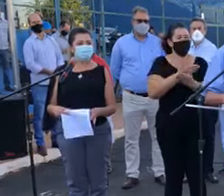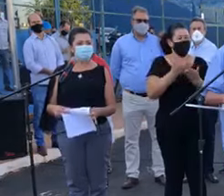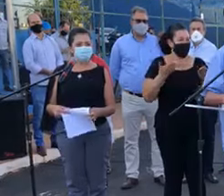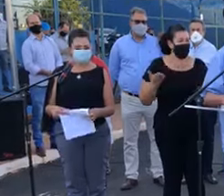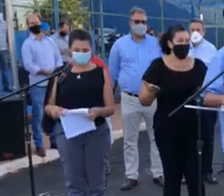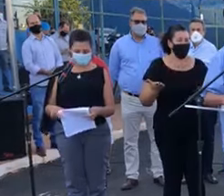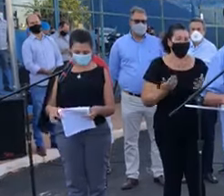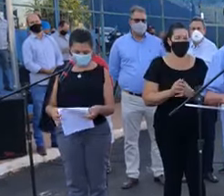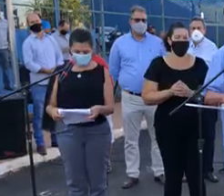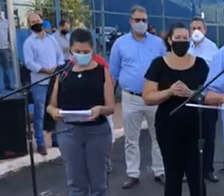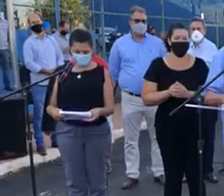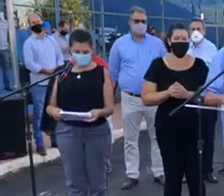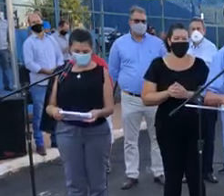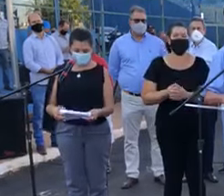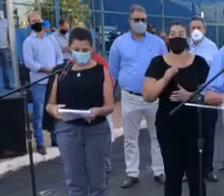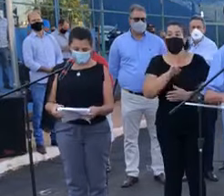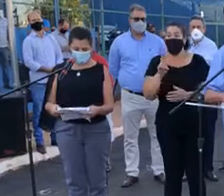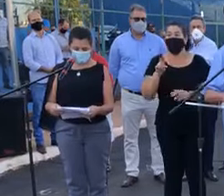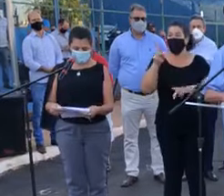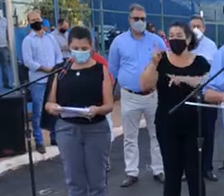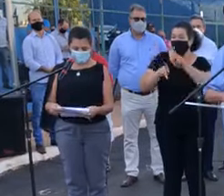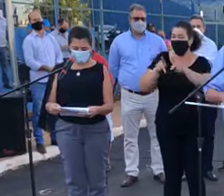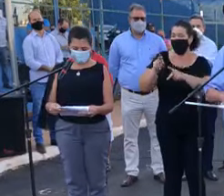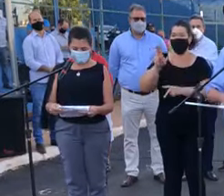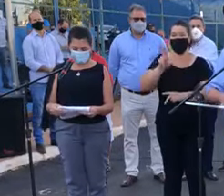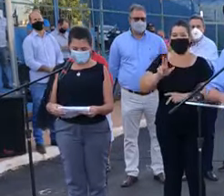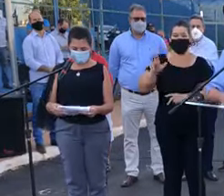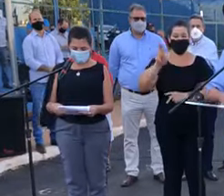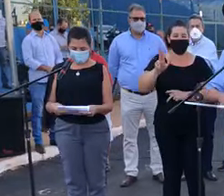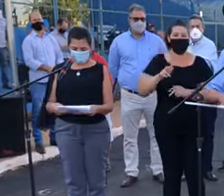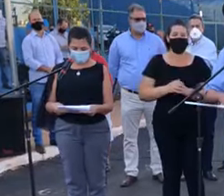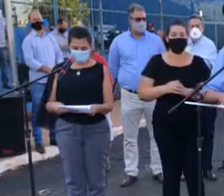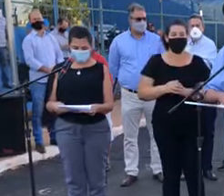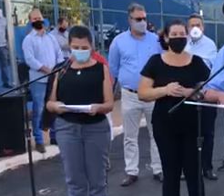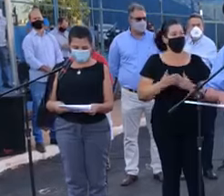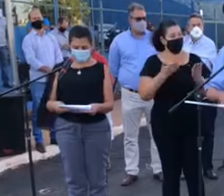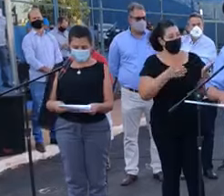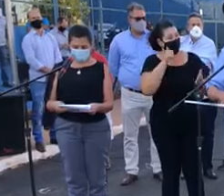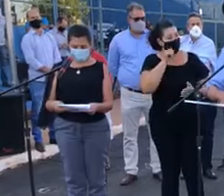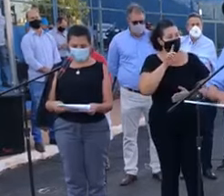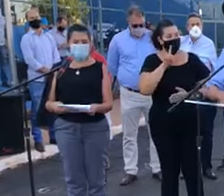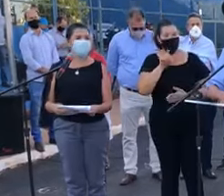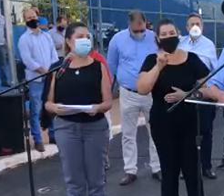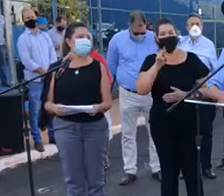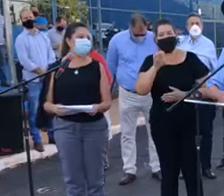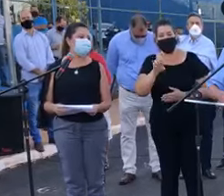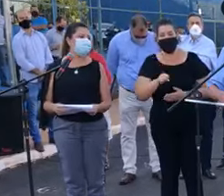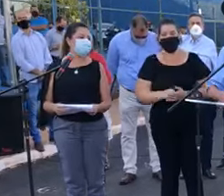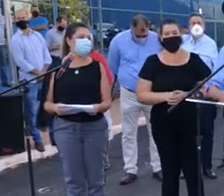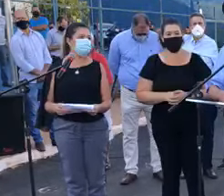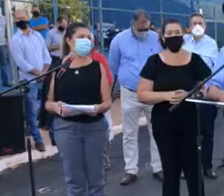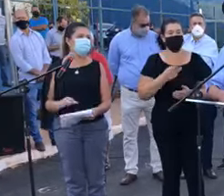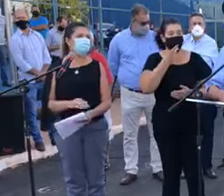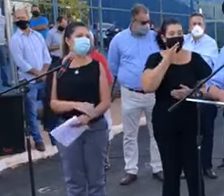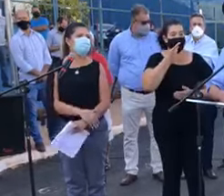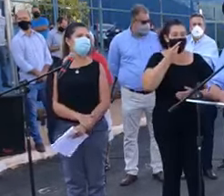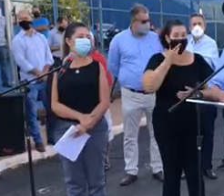todos, em nome do povo de Uberlândia. Minha cara Doris, como eu